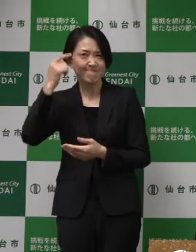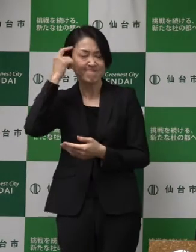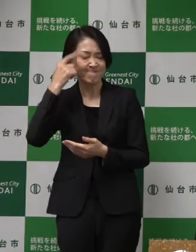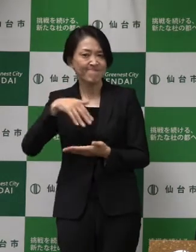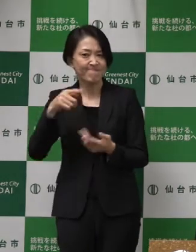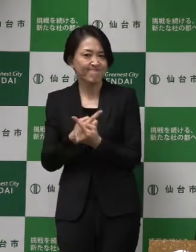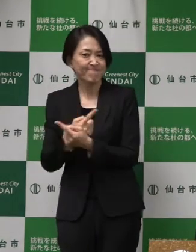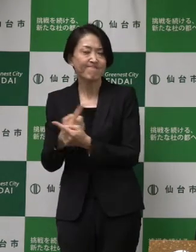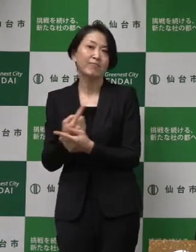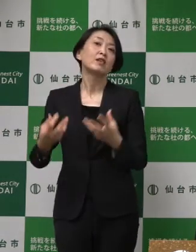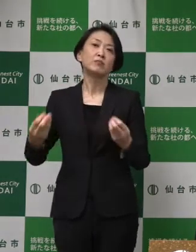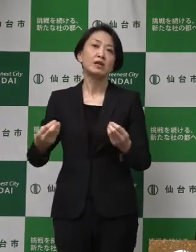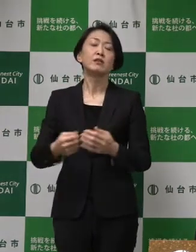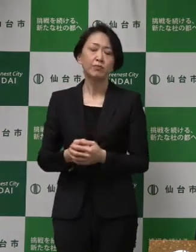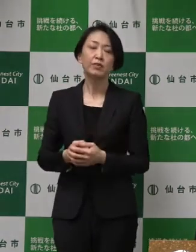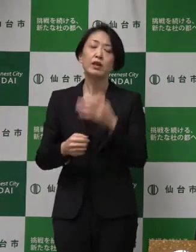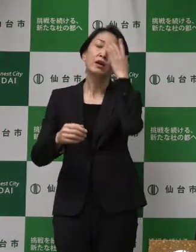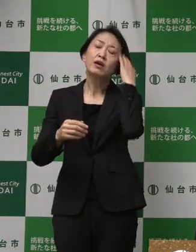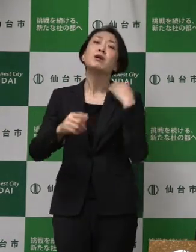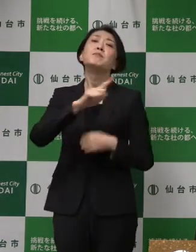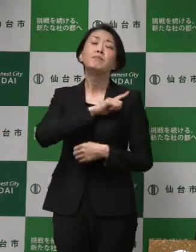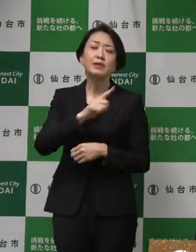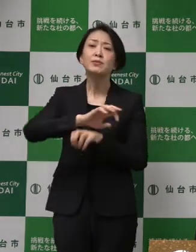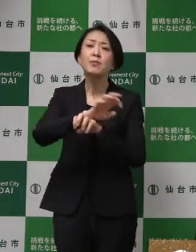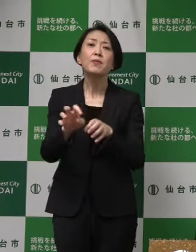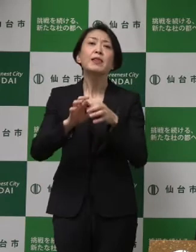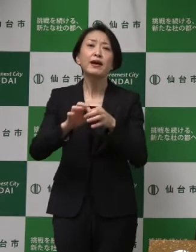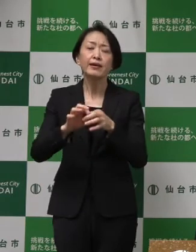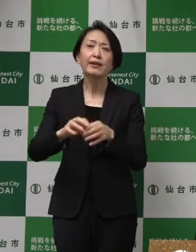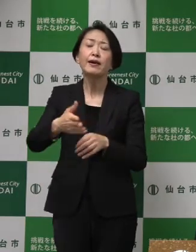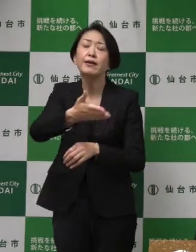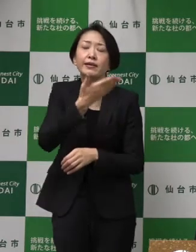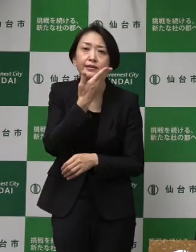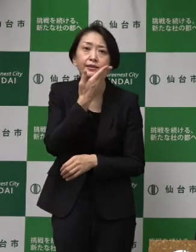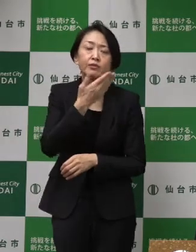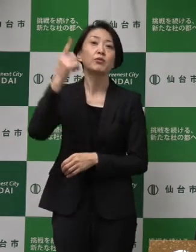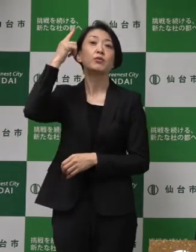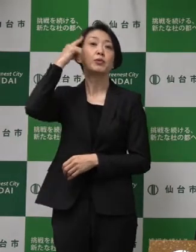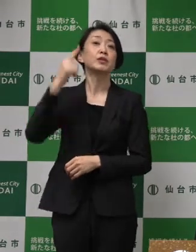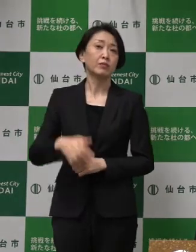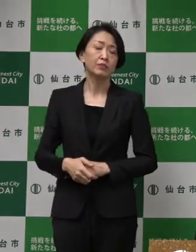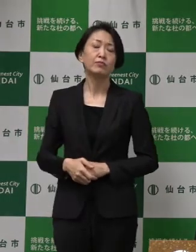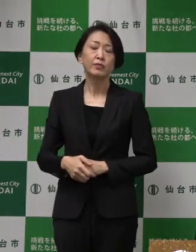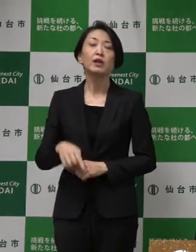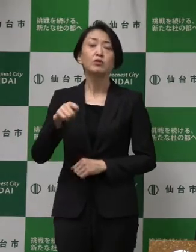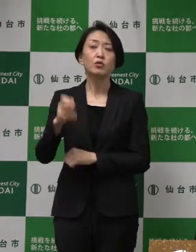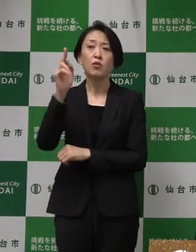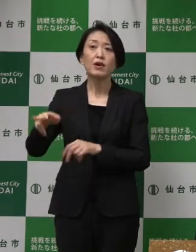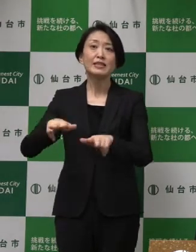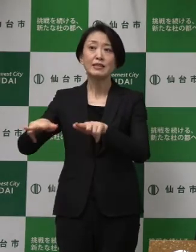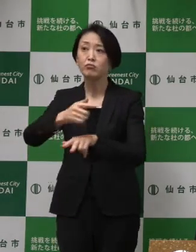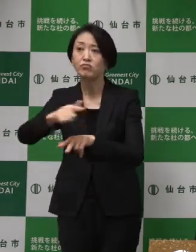ナの感染への対応というのがやはり第一であろうというふうに思っておりまして、その施策 はもちろんの